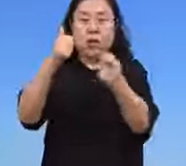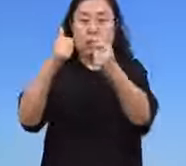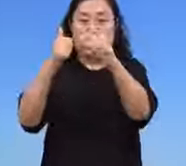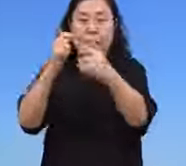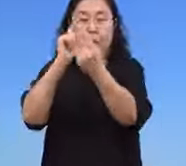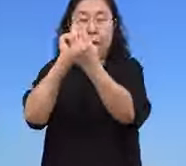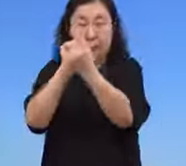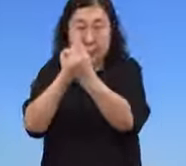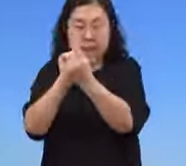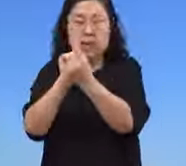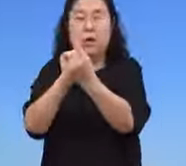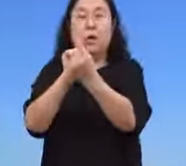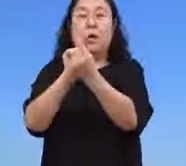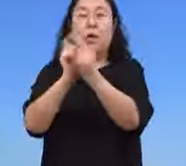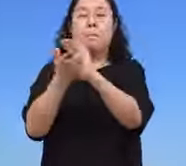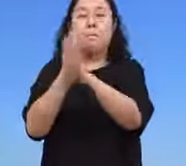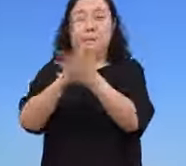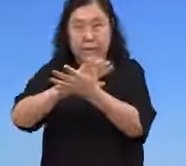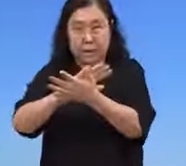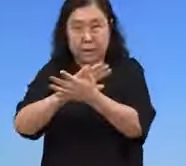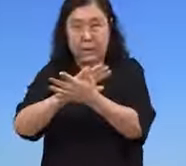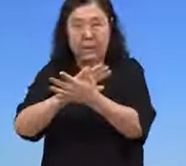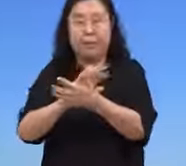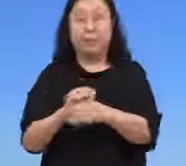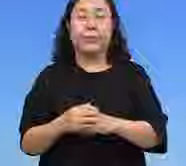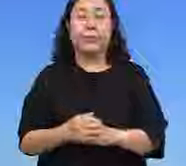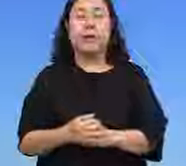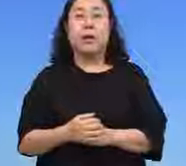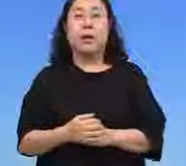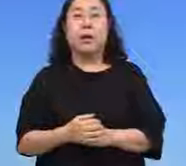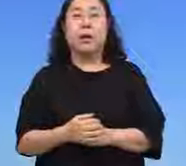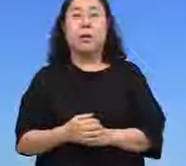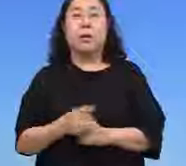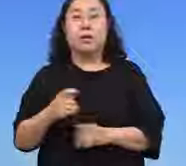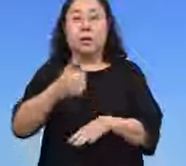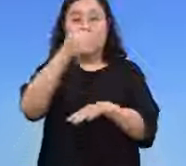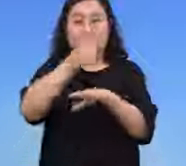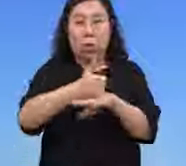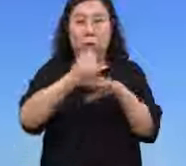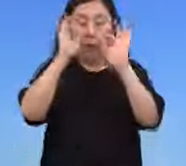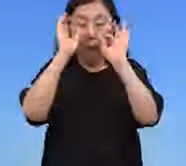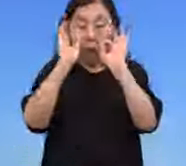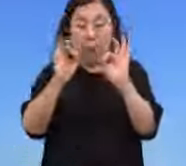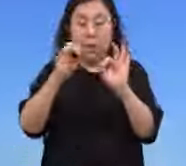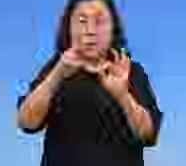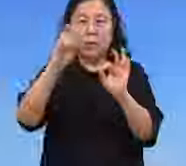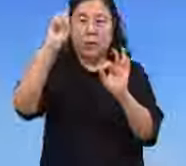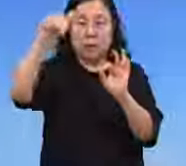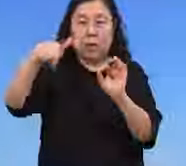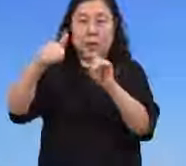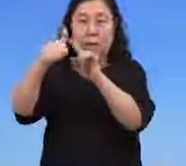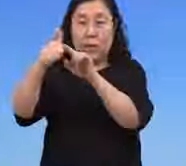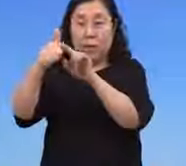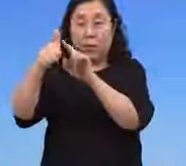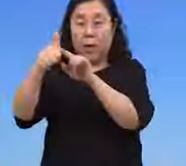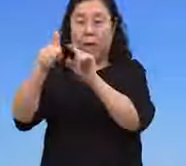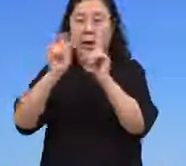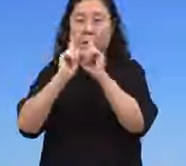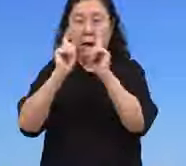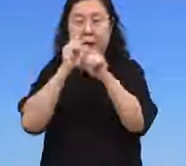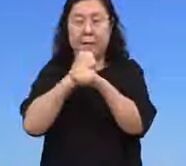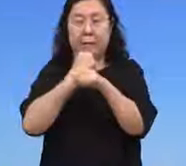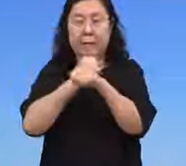되는 그런 내용을 다루고 있는데요. 이 삭개오 이야기의 결론 부분에서 삭개오가 이런 변화를 선언을 하는